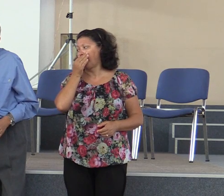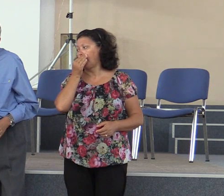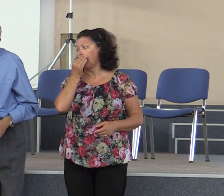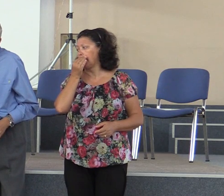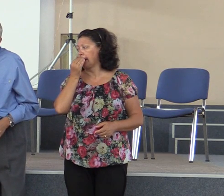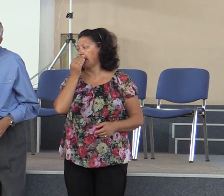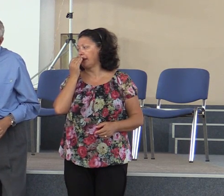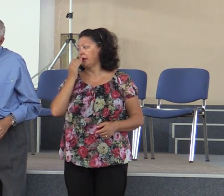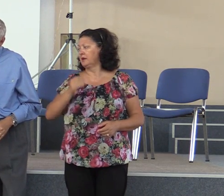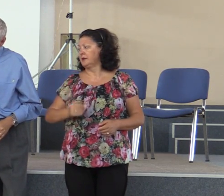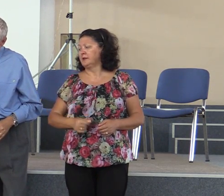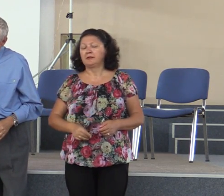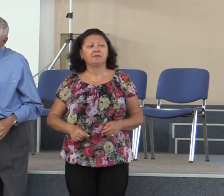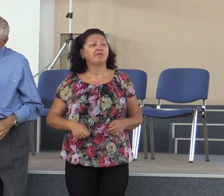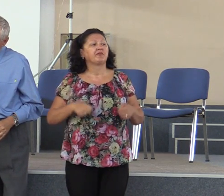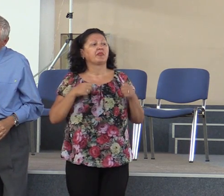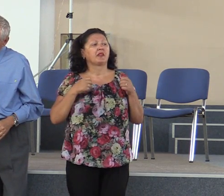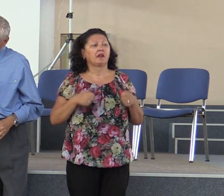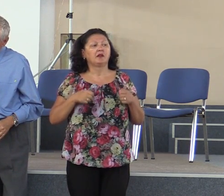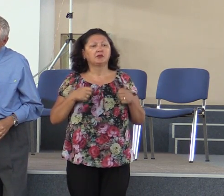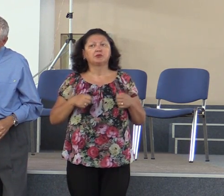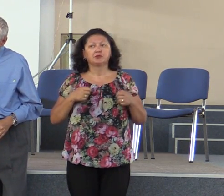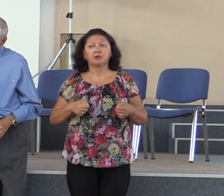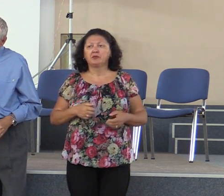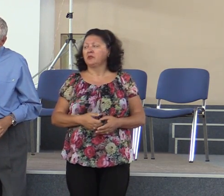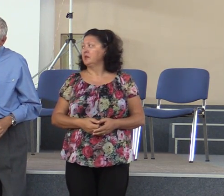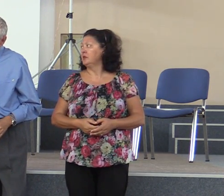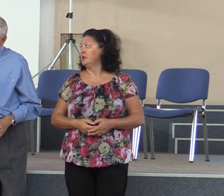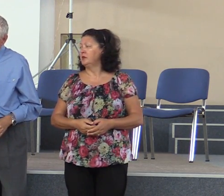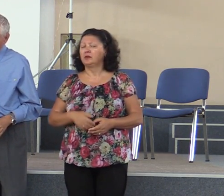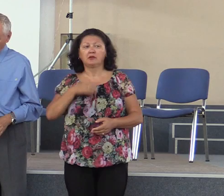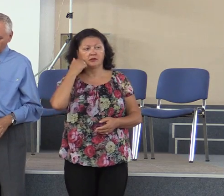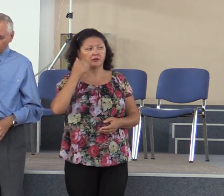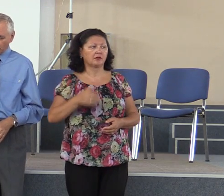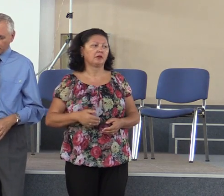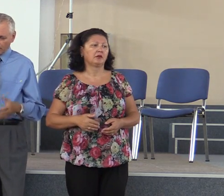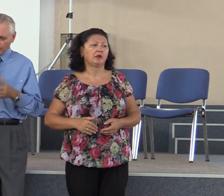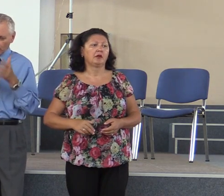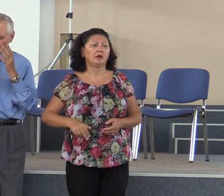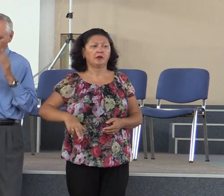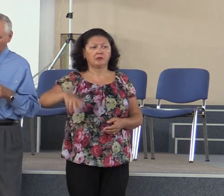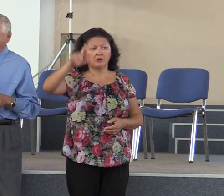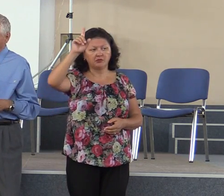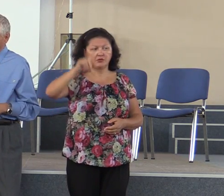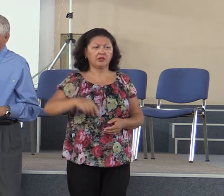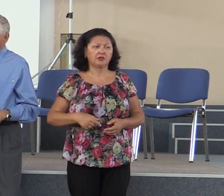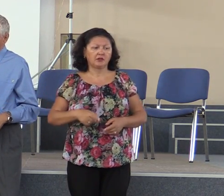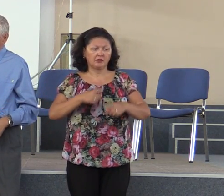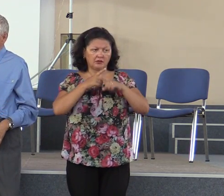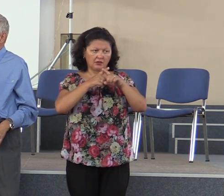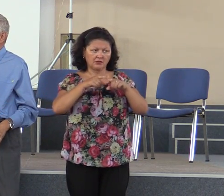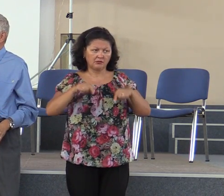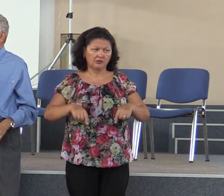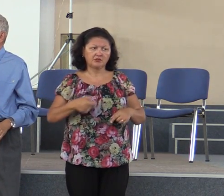Doamnă. When I got in this old cab tonight. Când m-am suit în taxiul acesta vechi